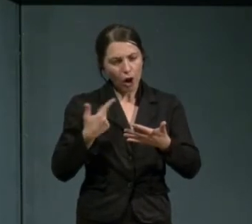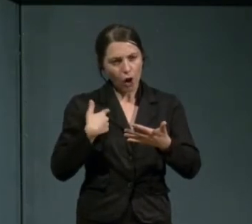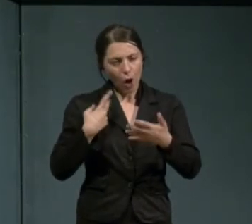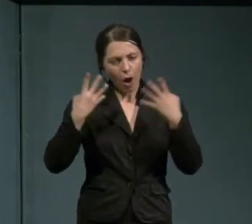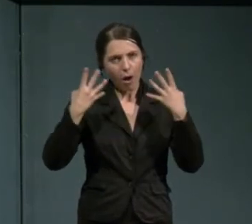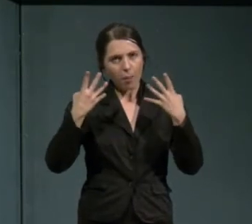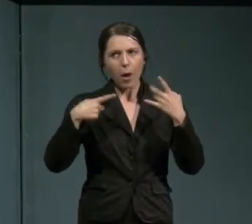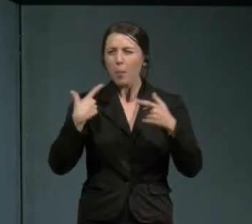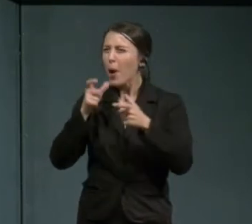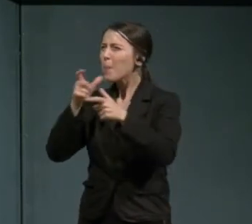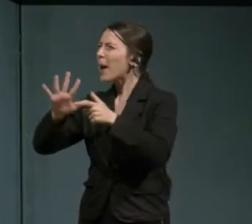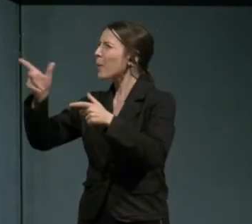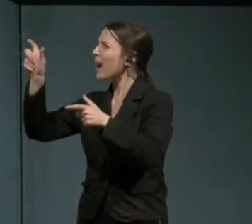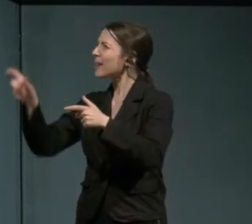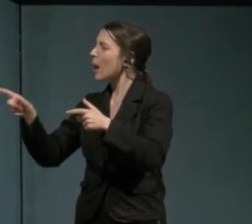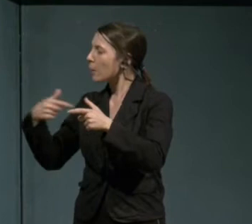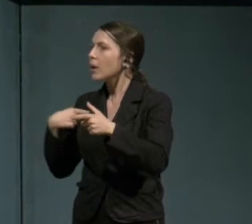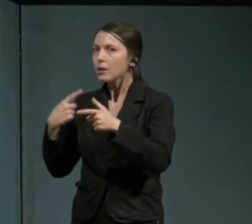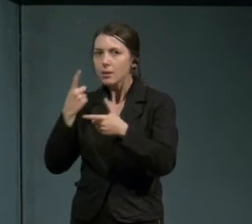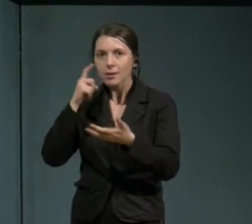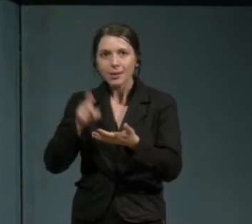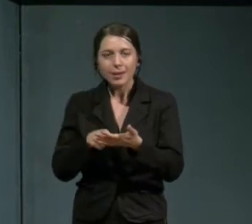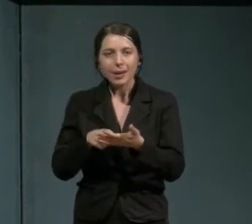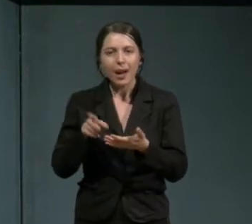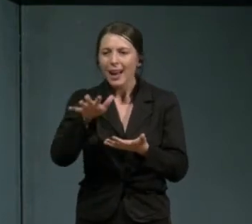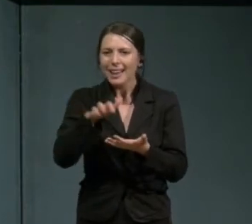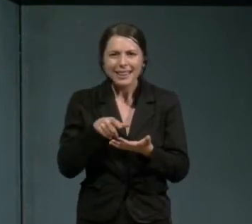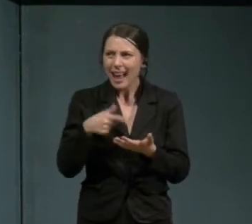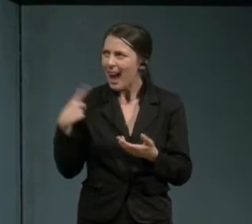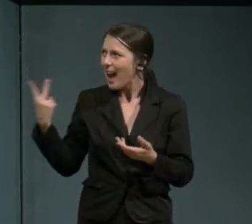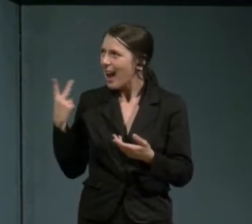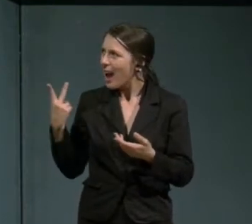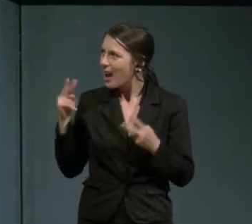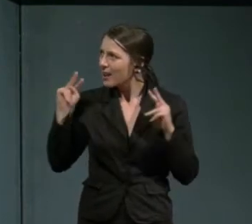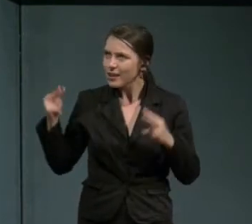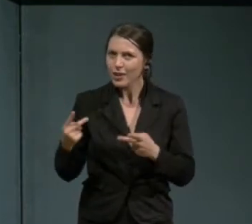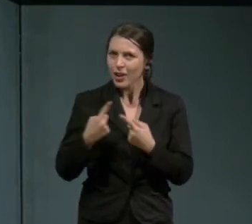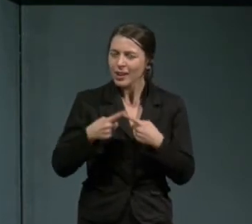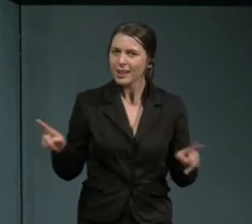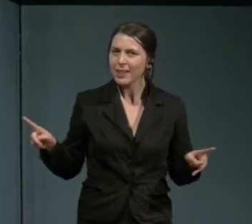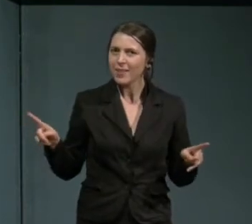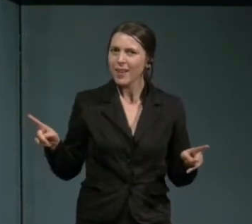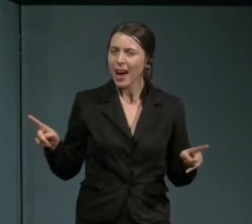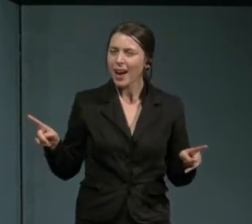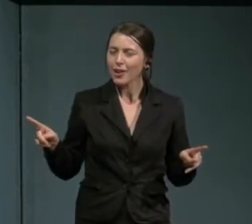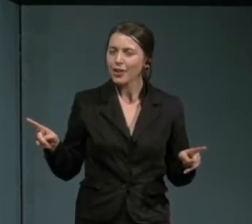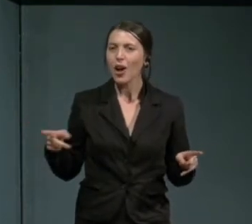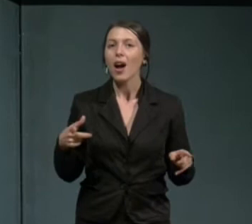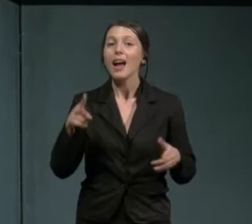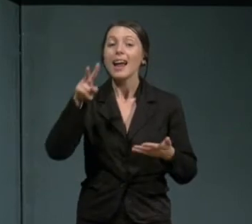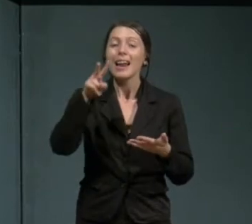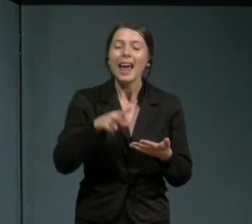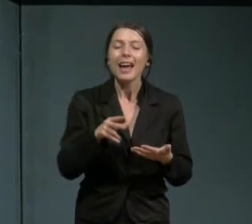qualcun altro si renderà conto che la verità del testo è diversa a seconda del lettore la lettura è